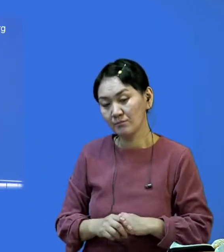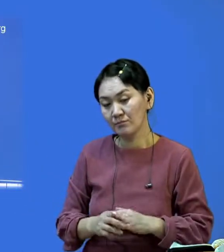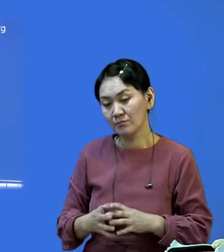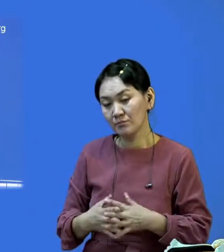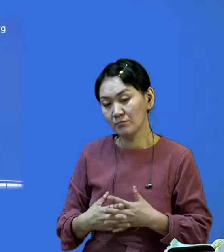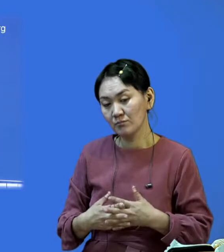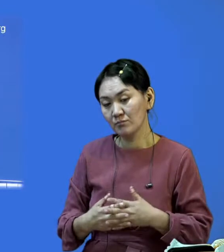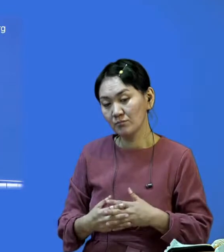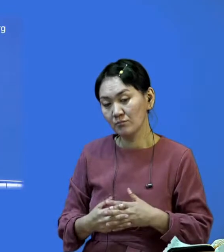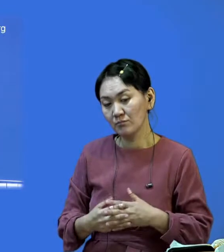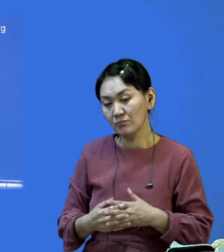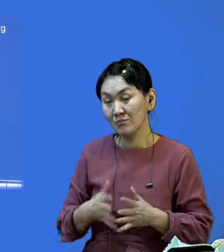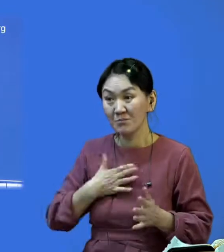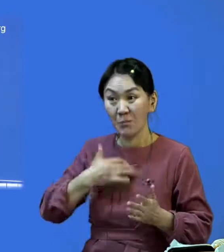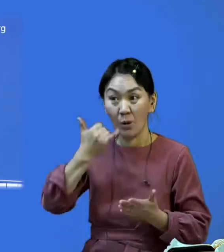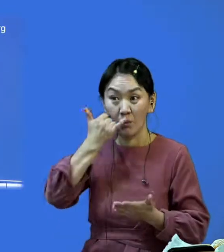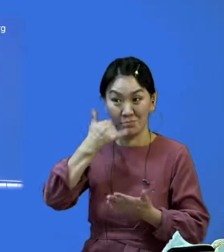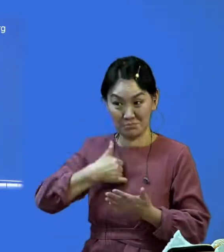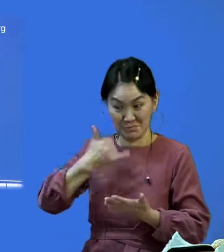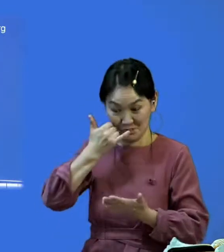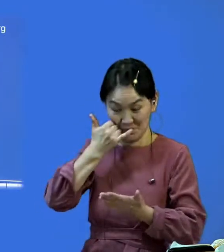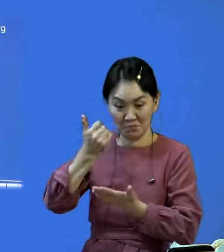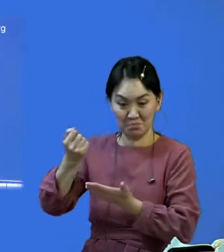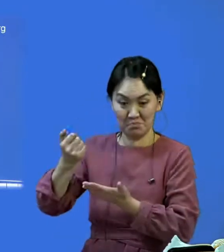Та миний гар утс руу нэг хүн